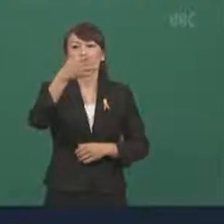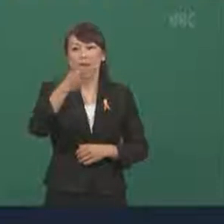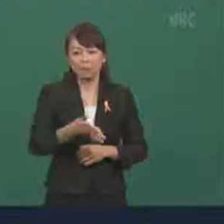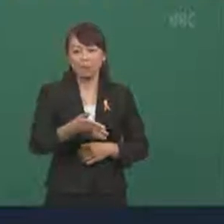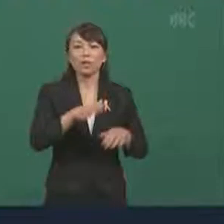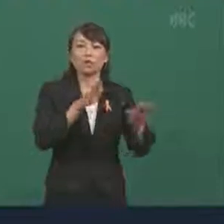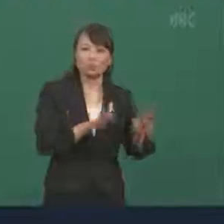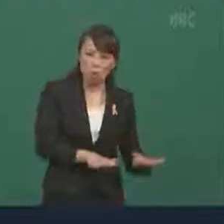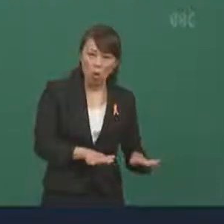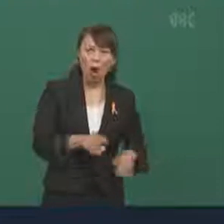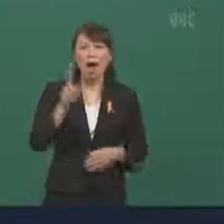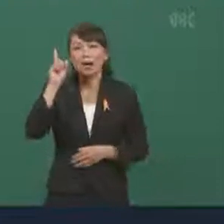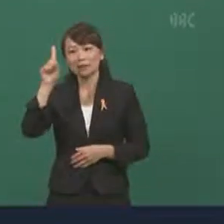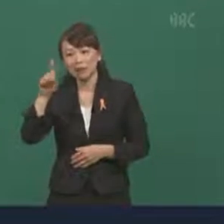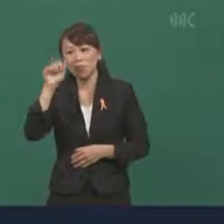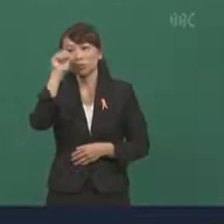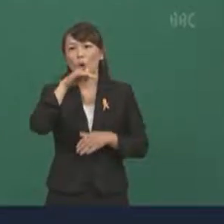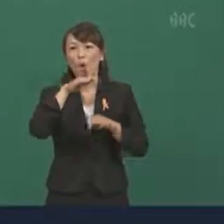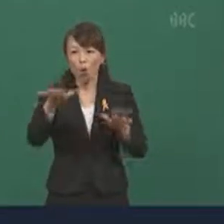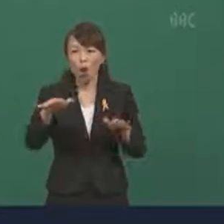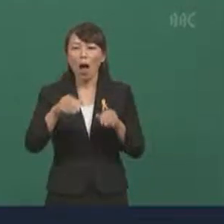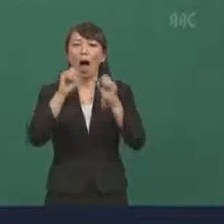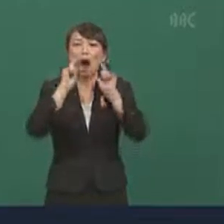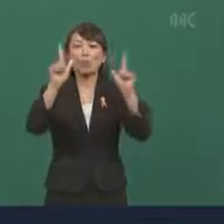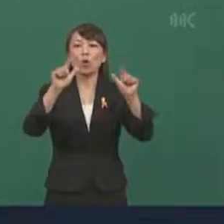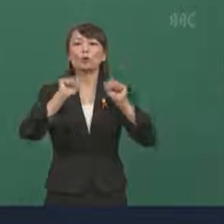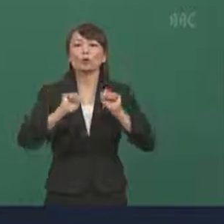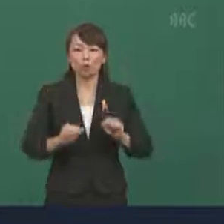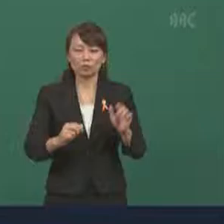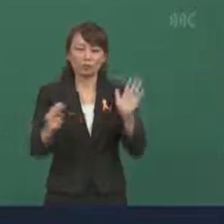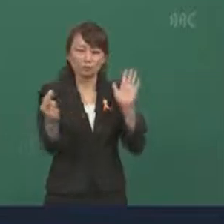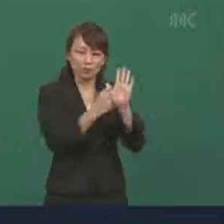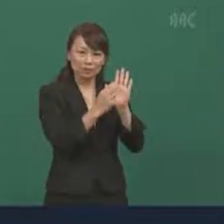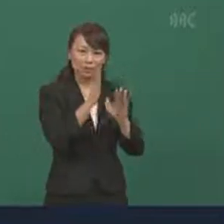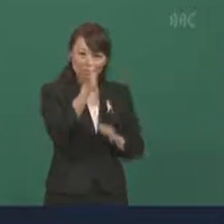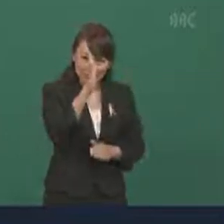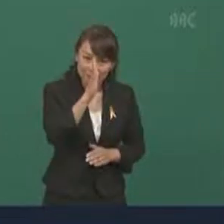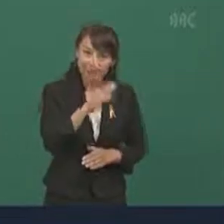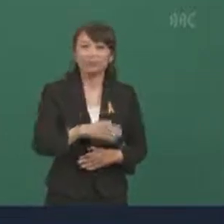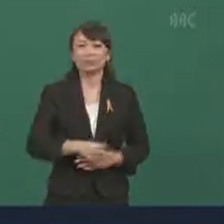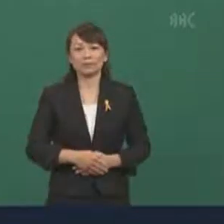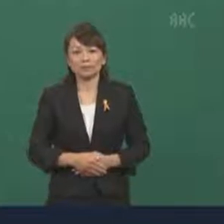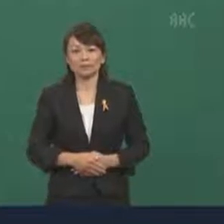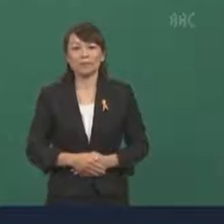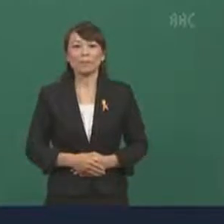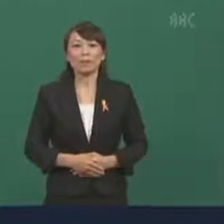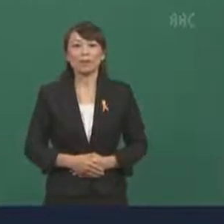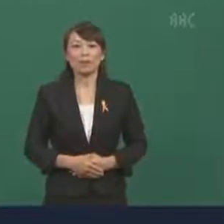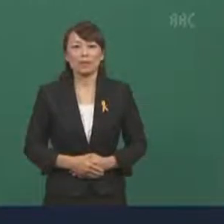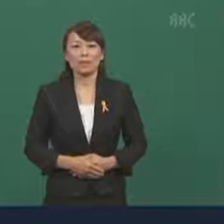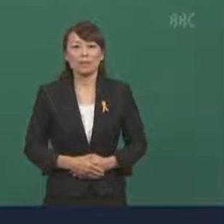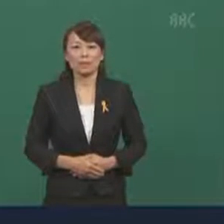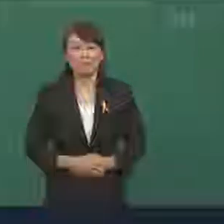、滋賀県観光情報のサイトで公開されます。